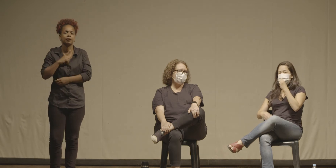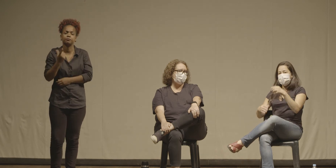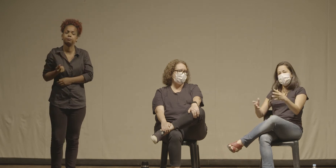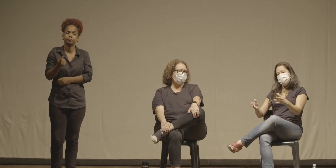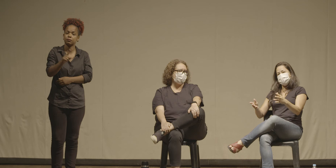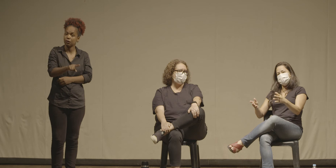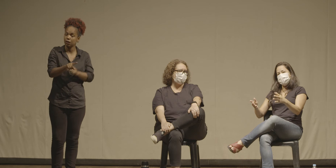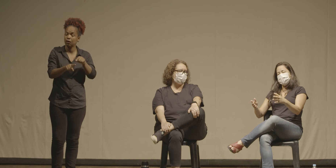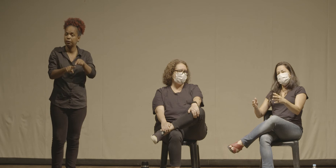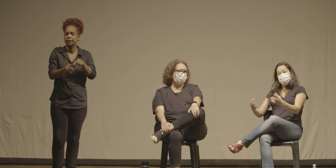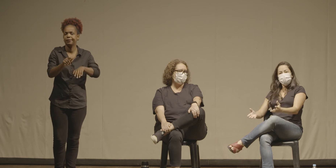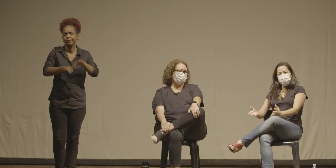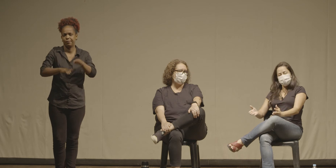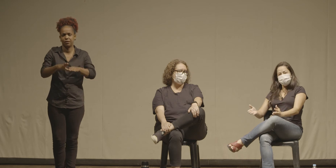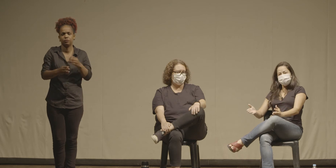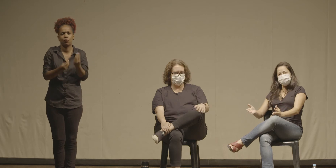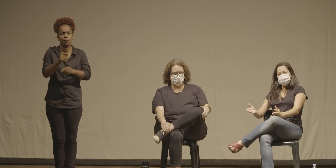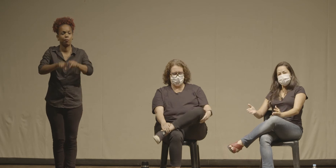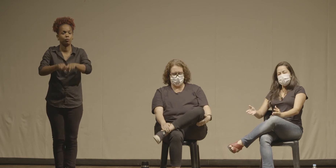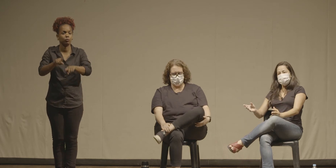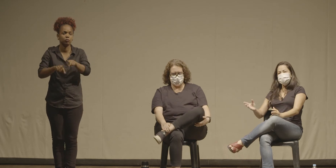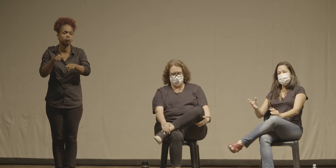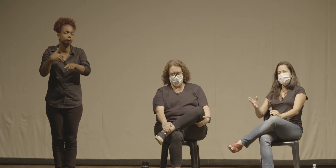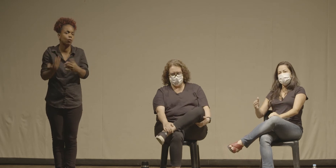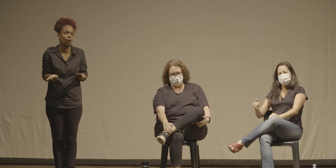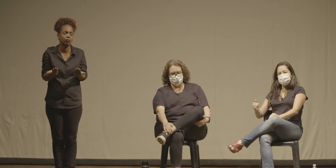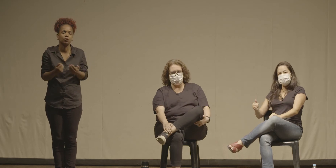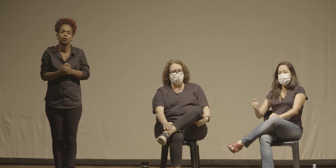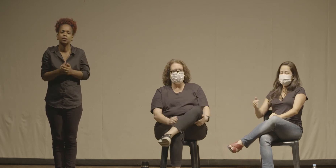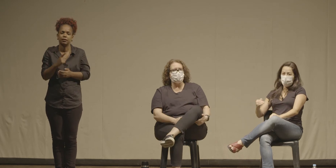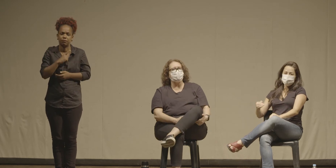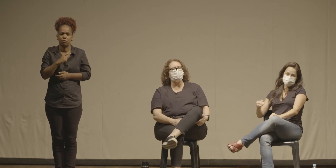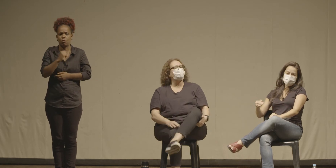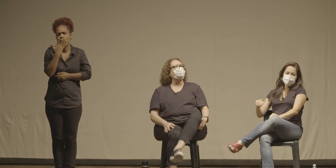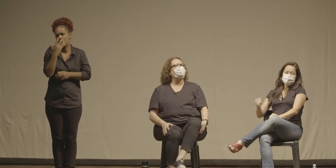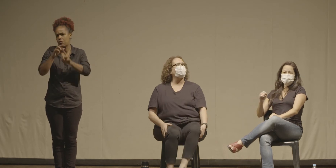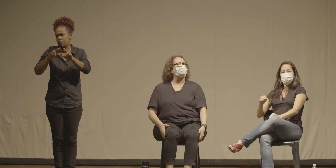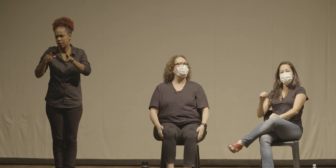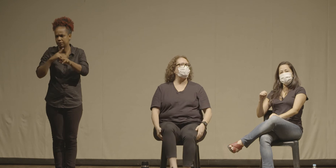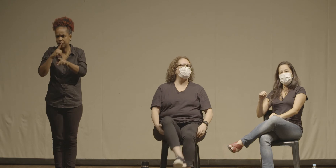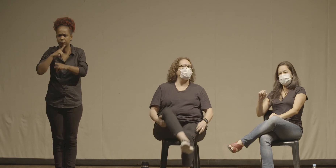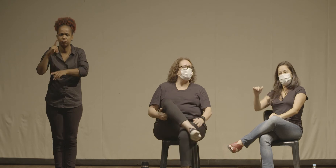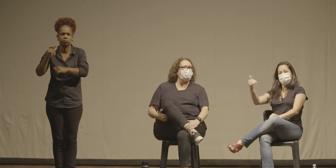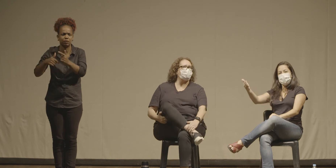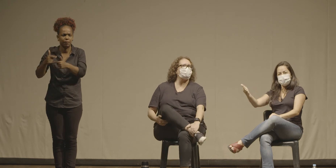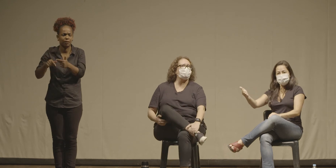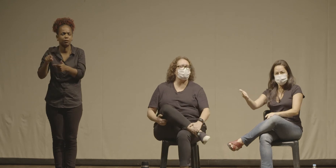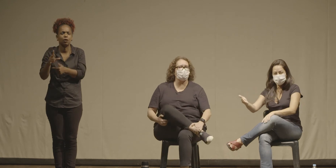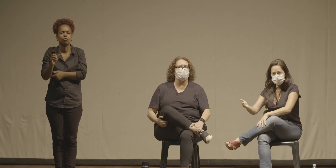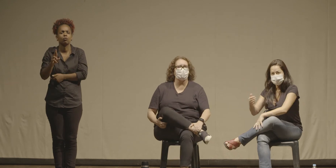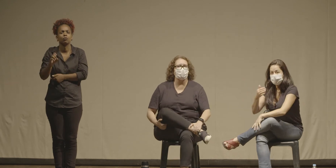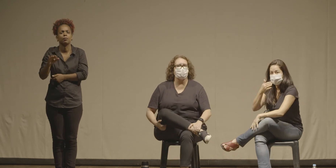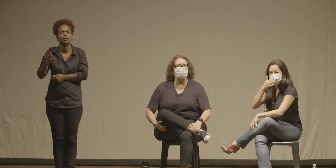após? Depende do produto. Eu posso fazer a colorimetria? Posso. Mas hoje eu também, com uma